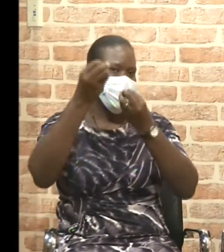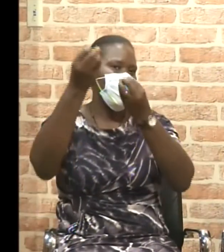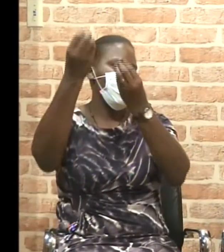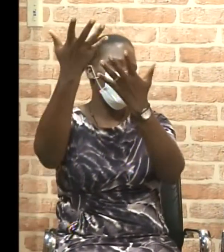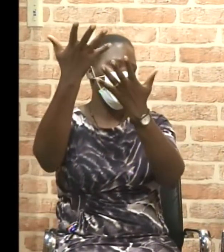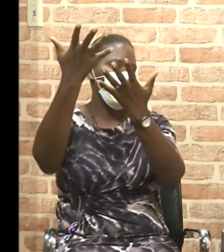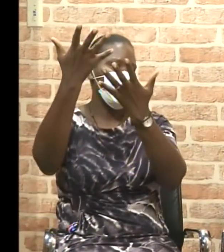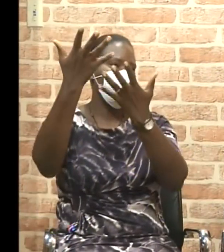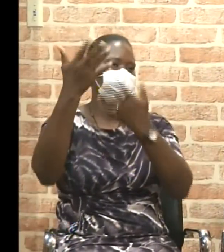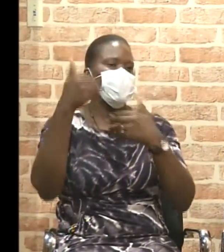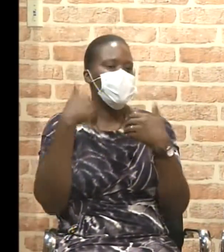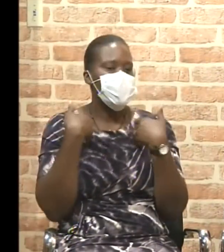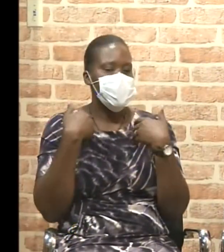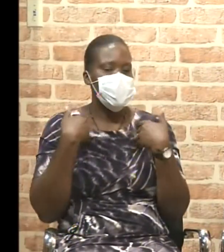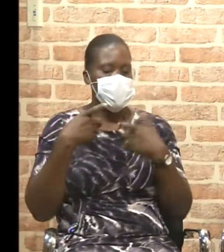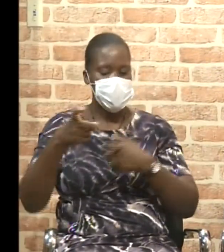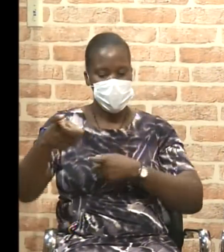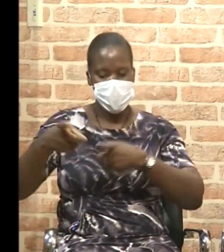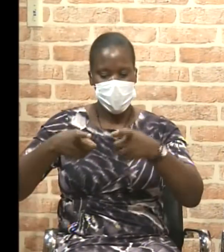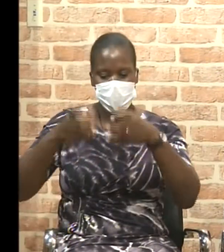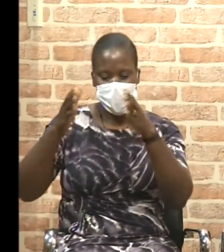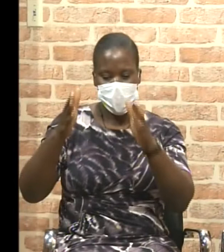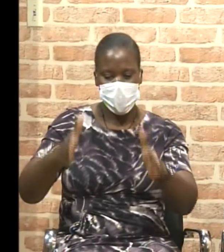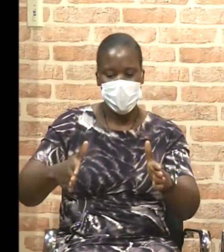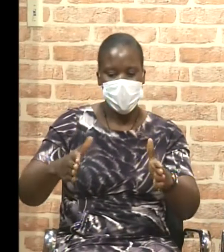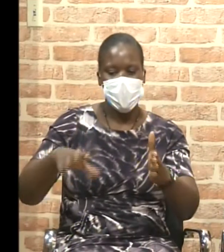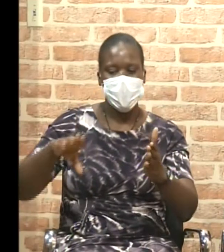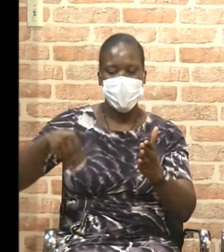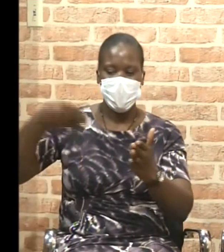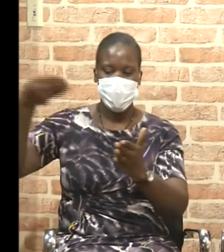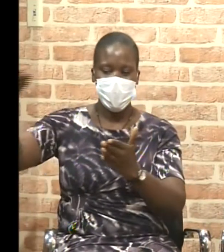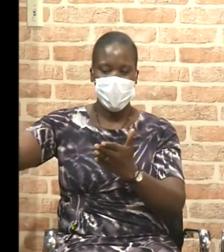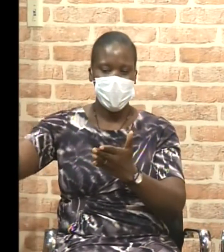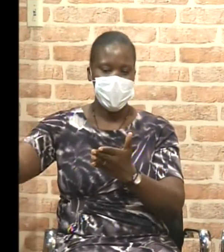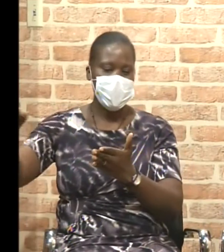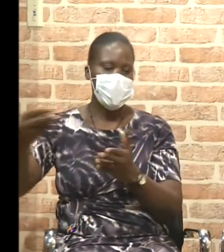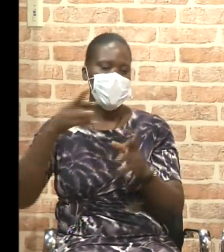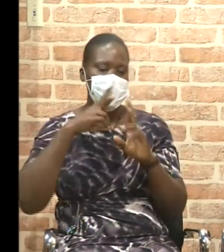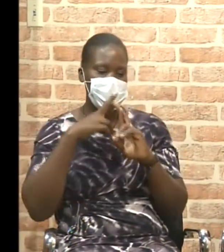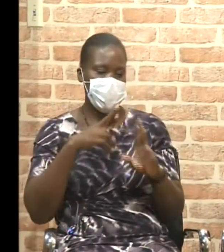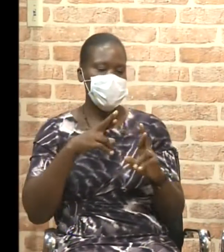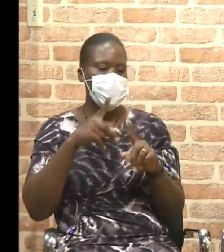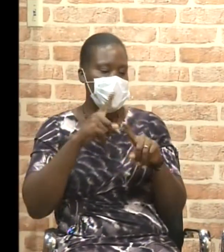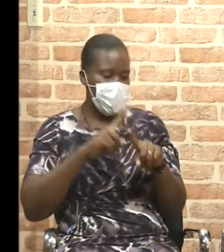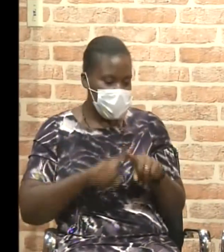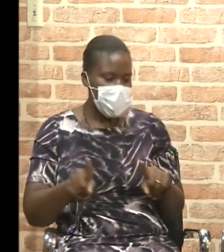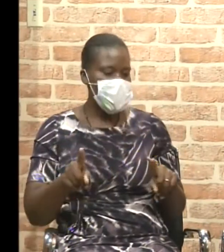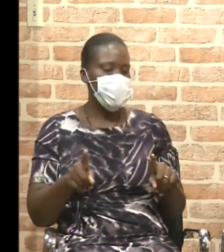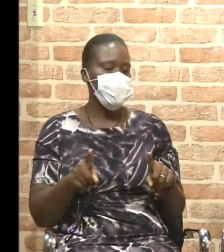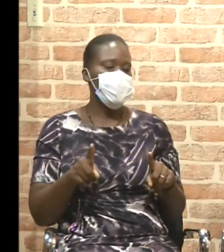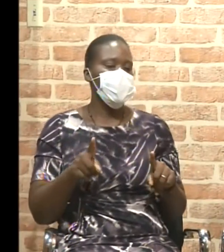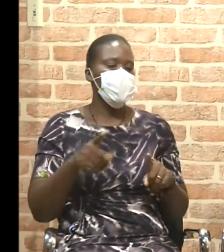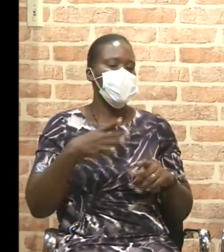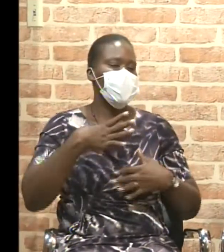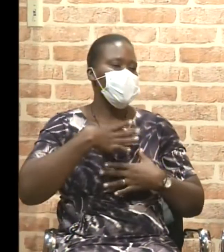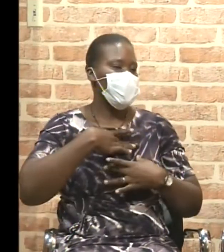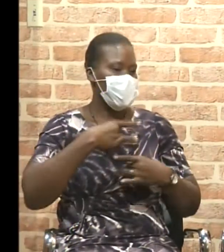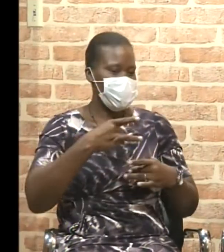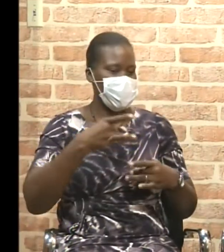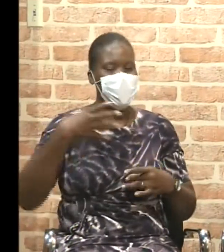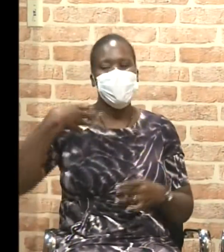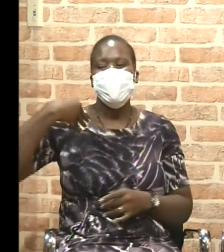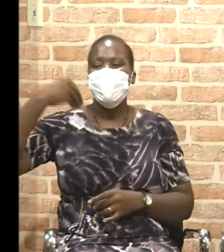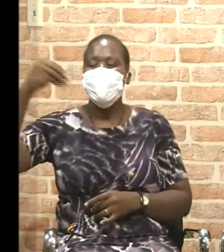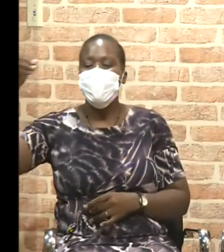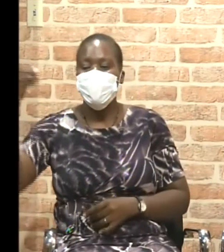nous feedback yo, mais par contre nous-mêmes nous préférons aller sur place parce que nous pouvons rencontrer les responsables d'association du tout pendant